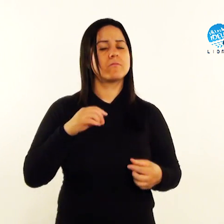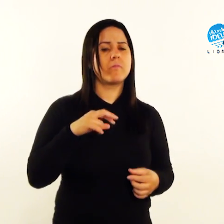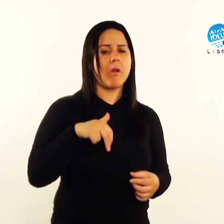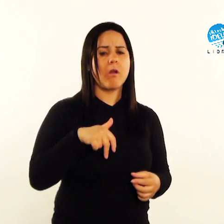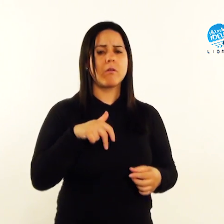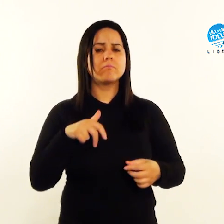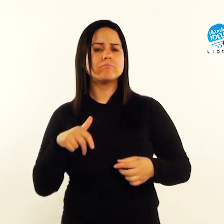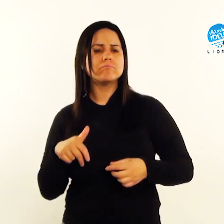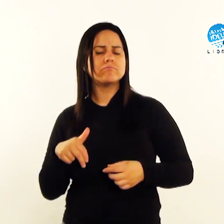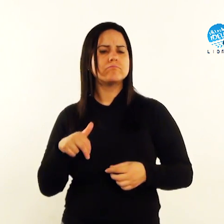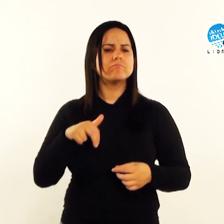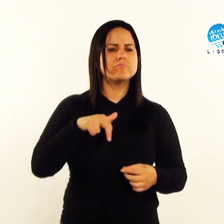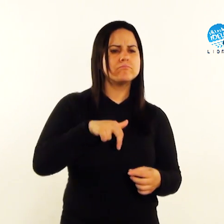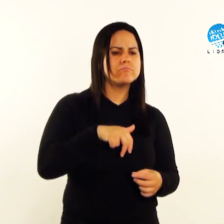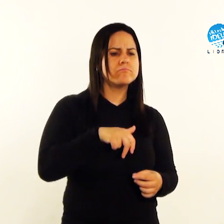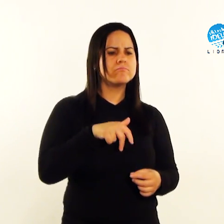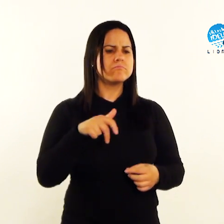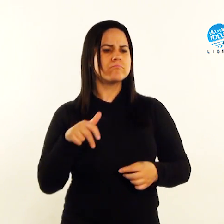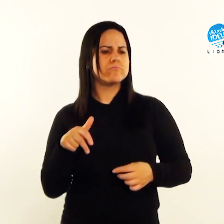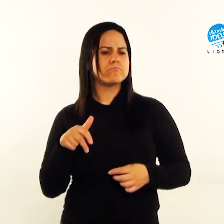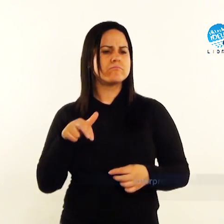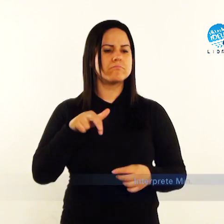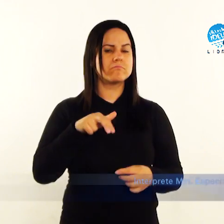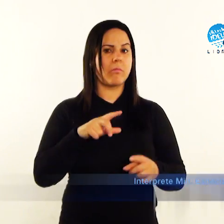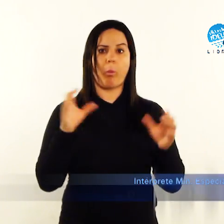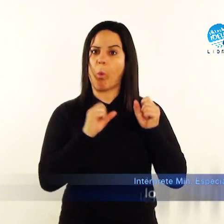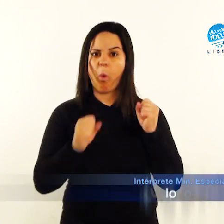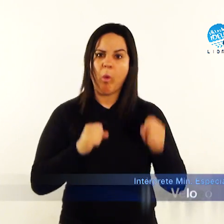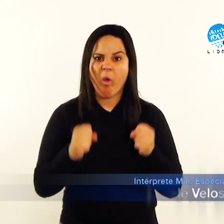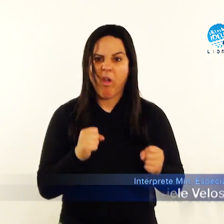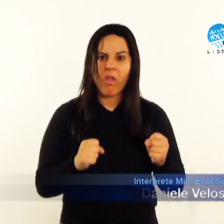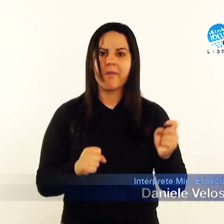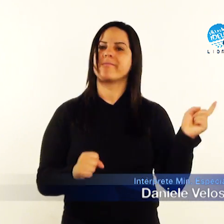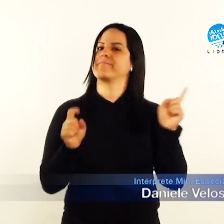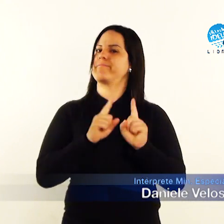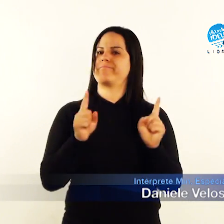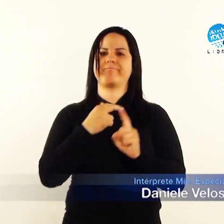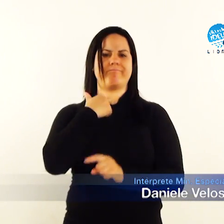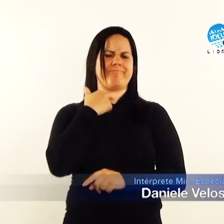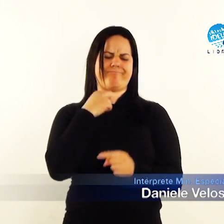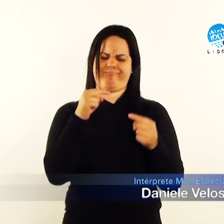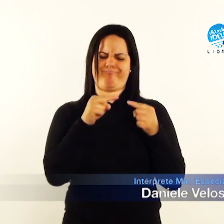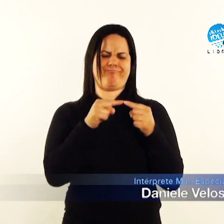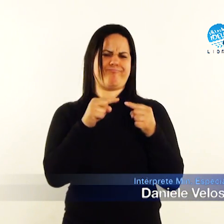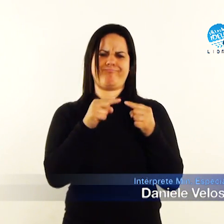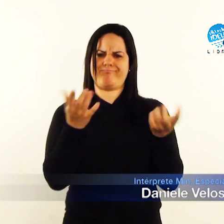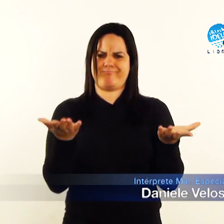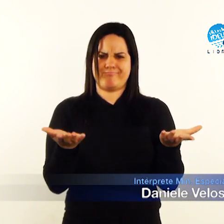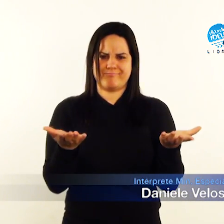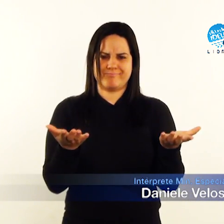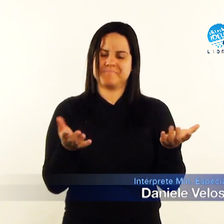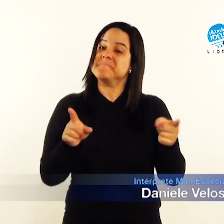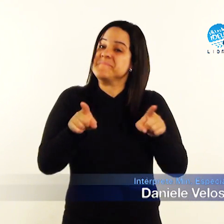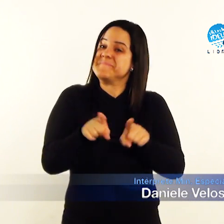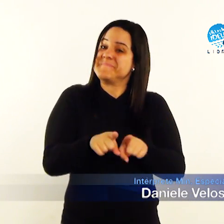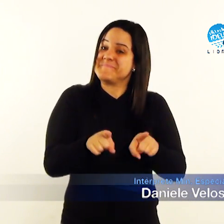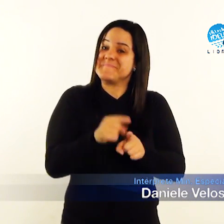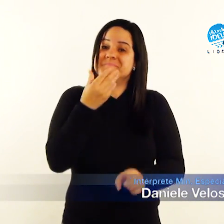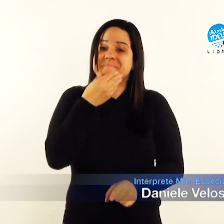sua passada, mostrando a sua dignidade. E depois, sabendo que era baixinho,